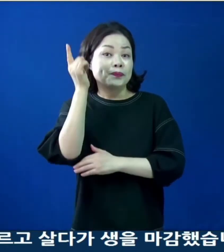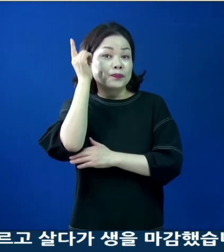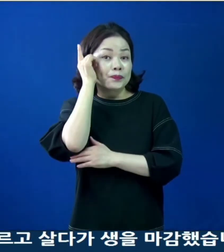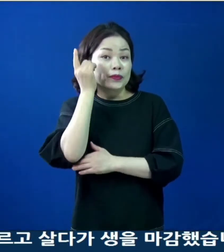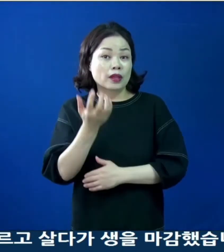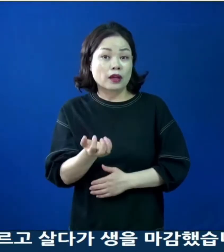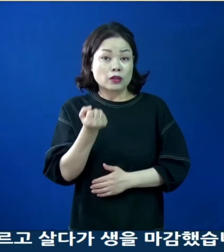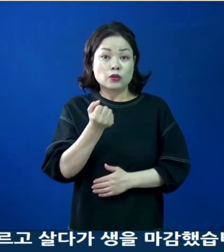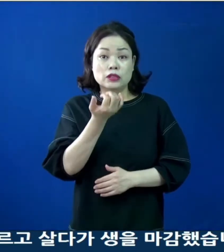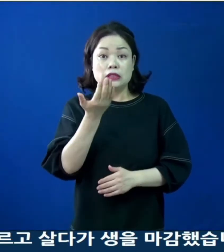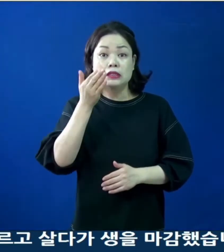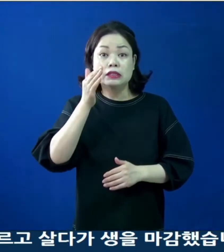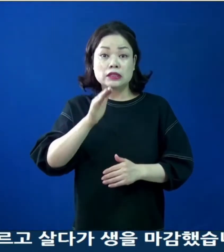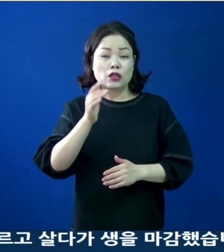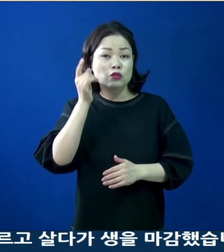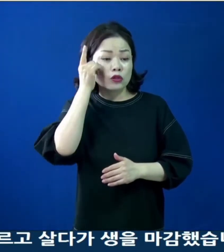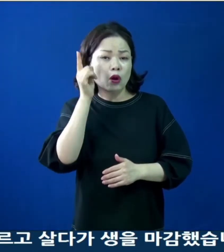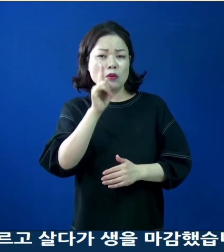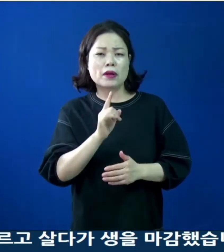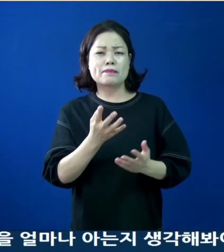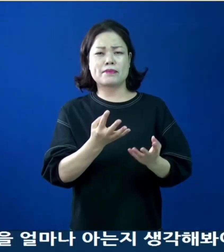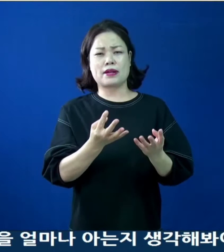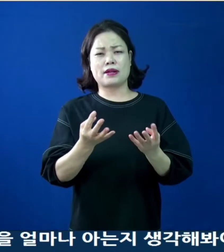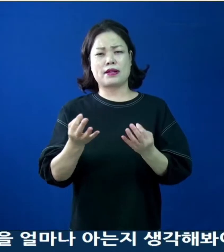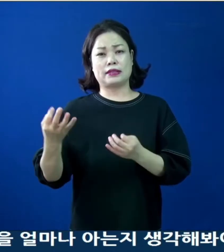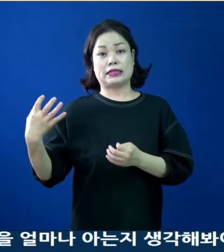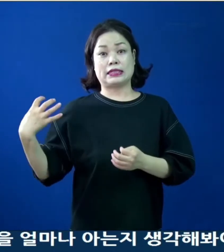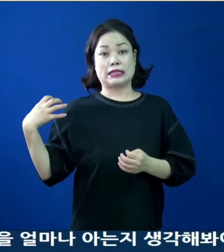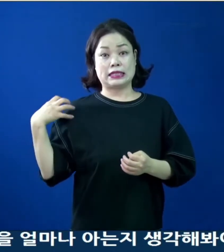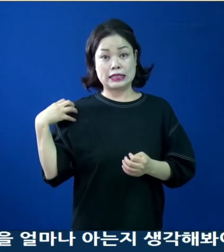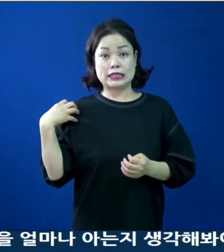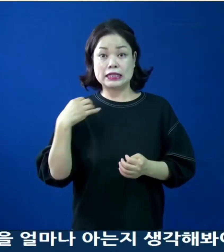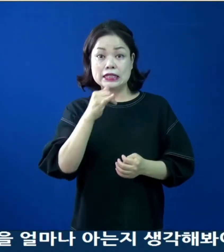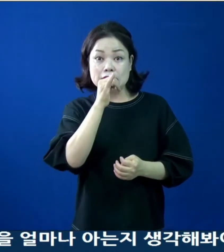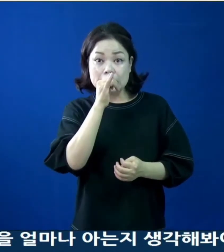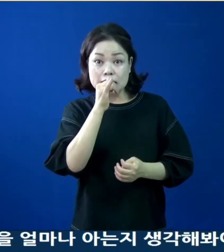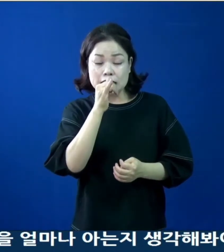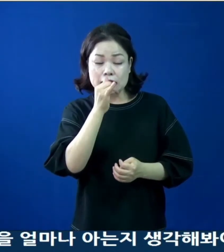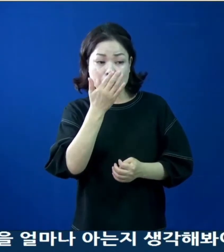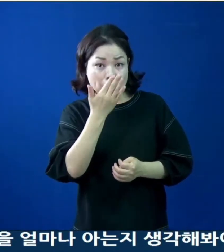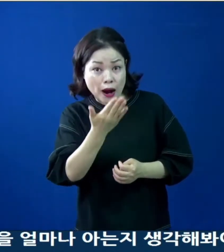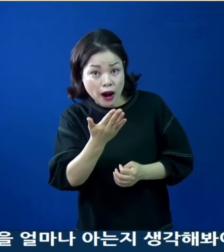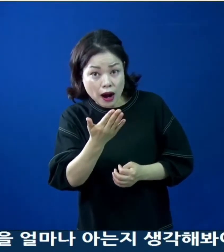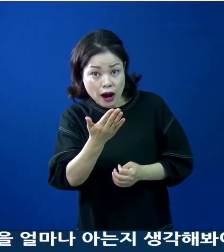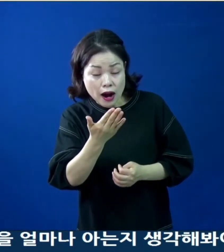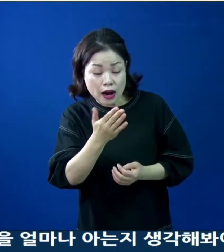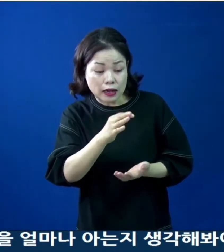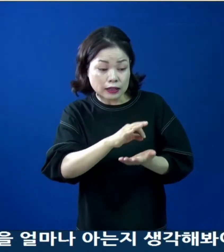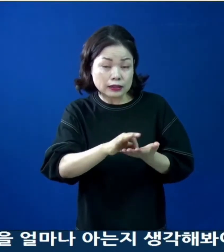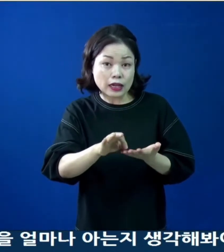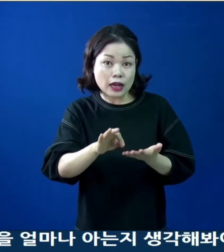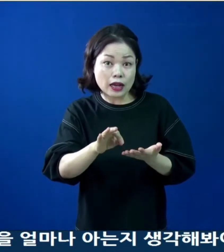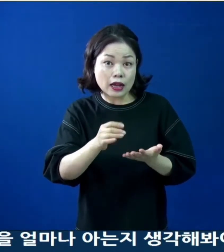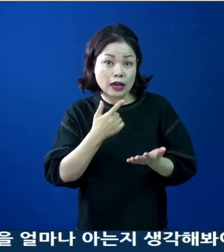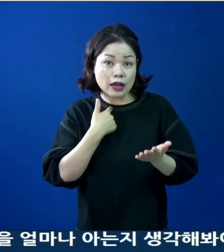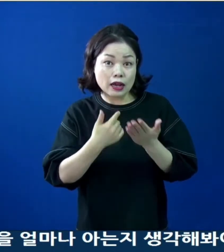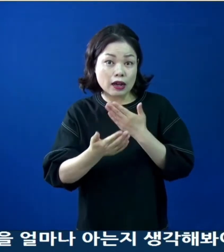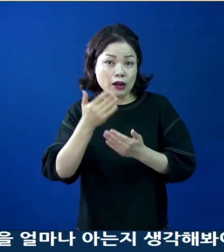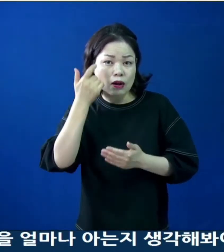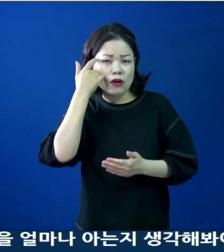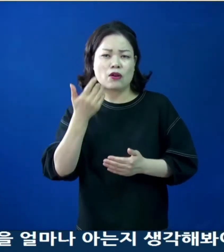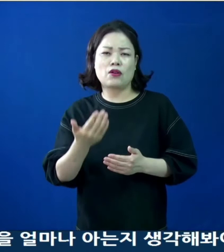가지고는 계시는데 그 휴대폰이 얼마나 많은 기능을 하고 있는지, 할 수 있는지 사용해 보신 경험